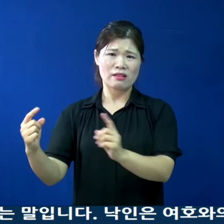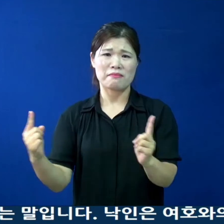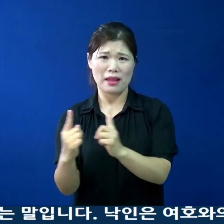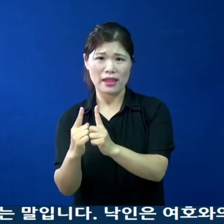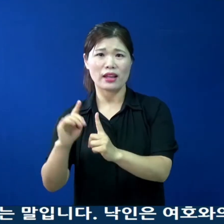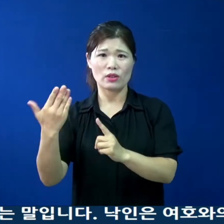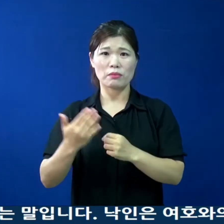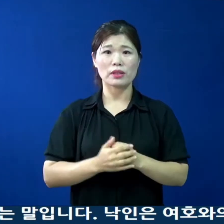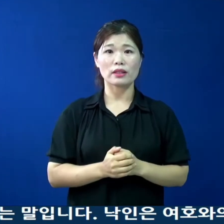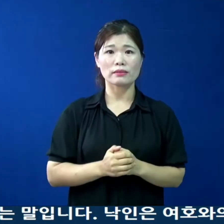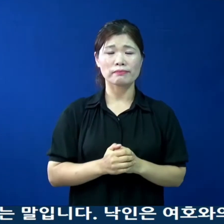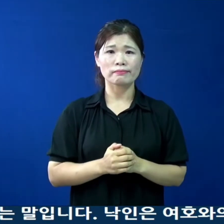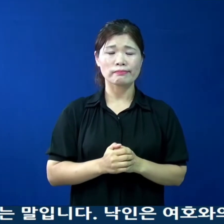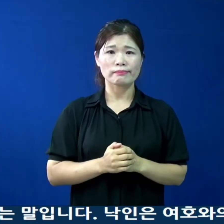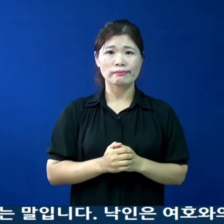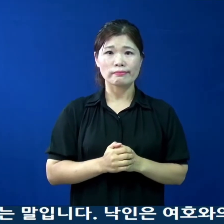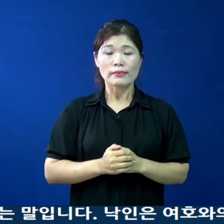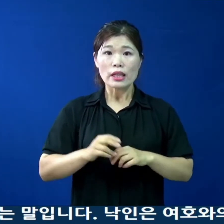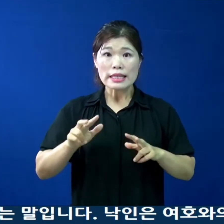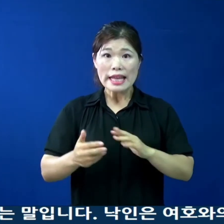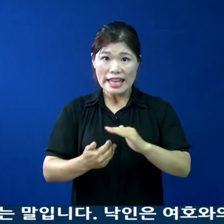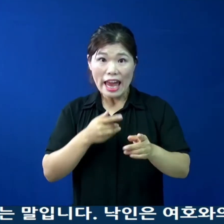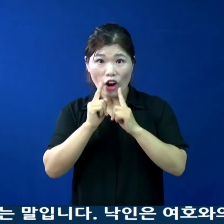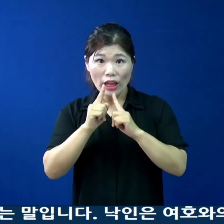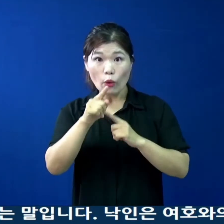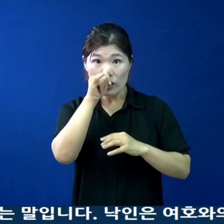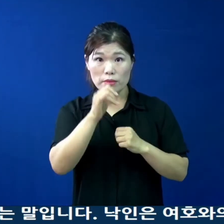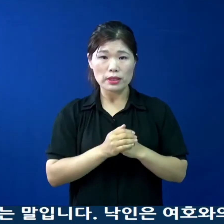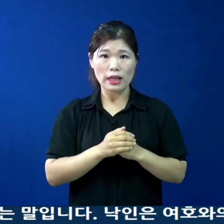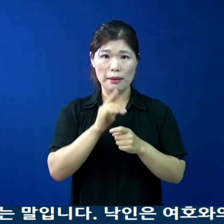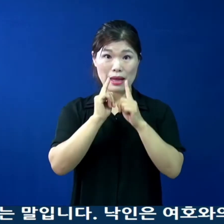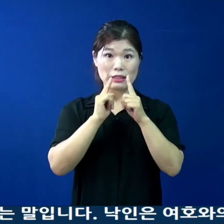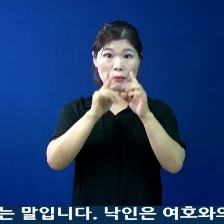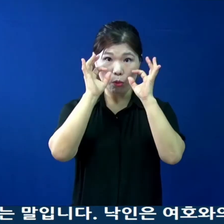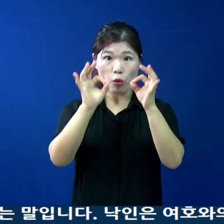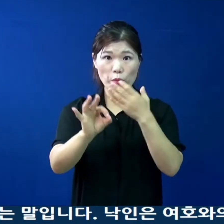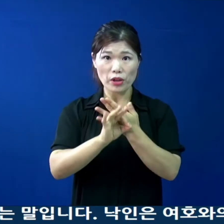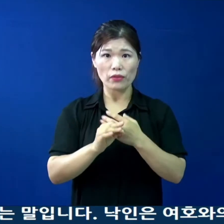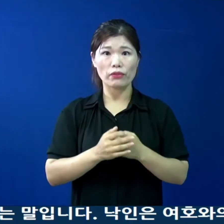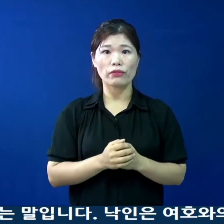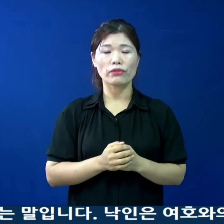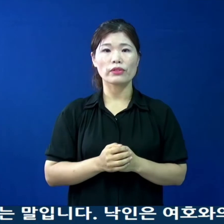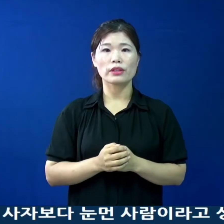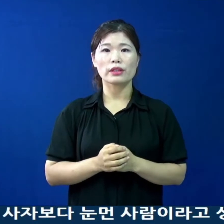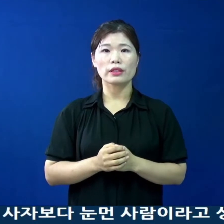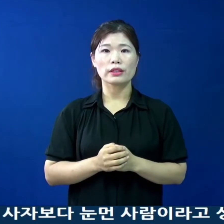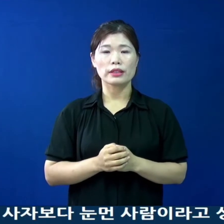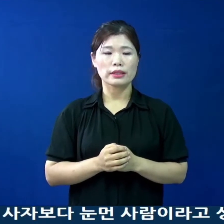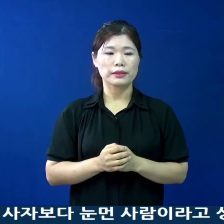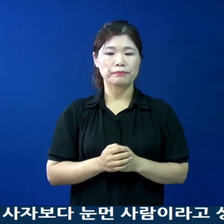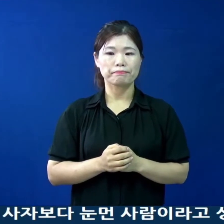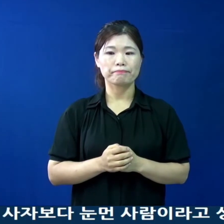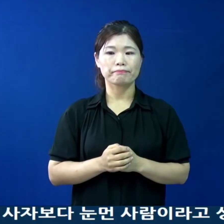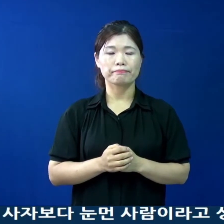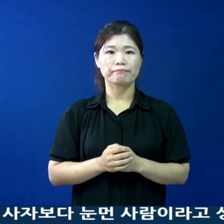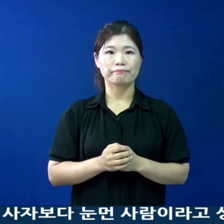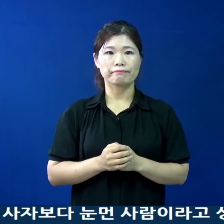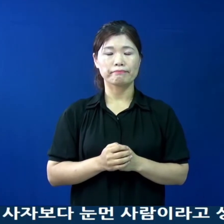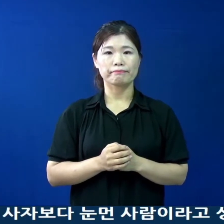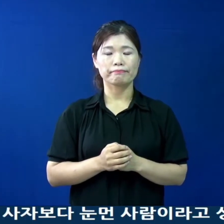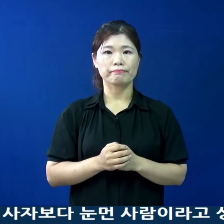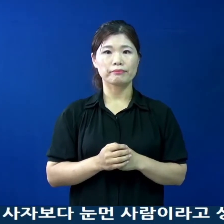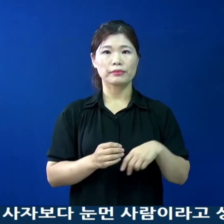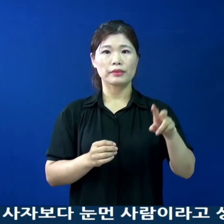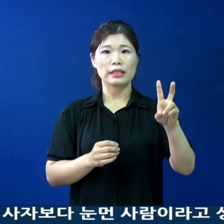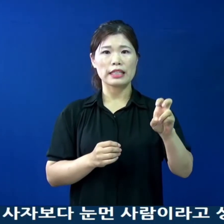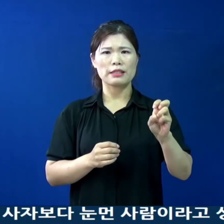됩니다. 이제 예언을 하는데 우리 말씀 한번 보시겠습니다. 23장 7절 말씀,